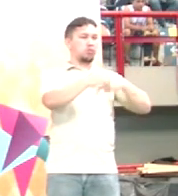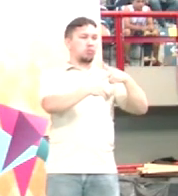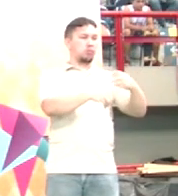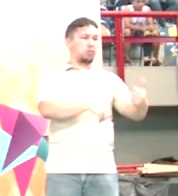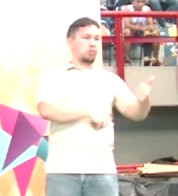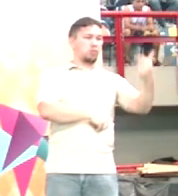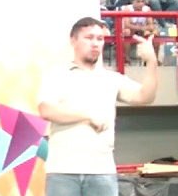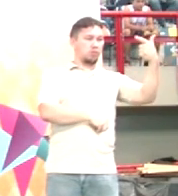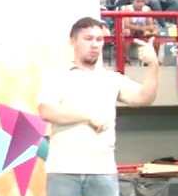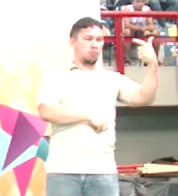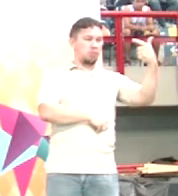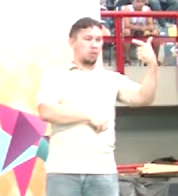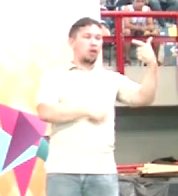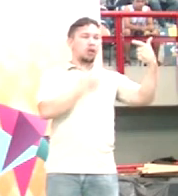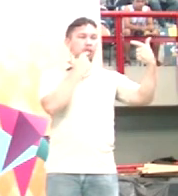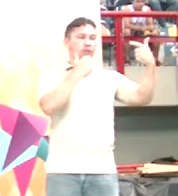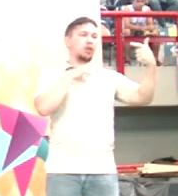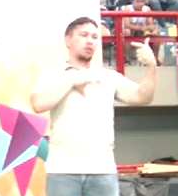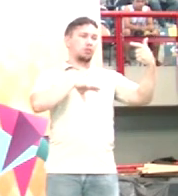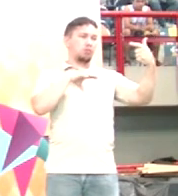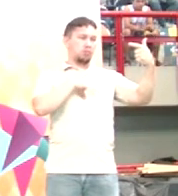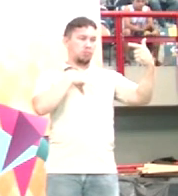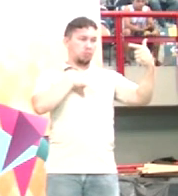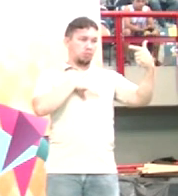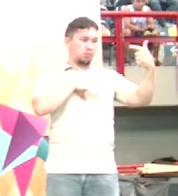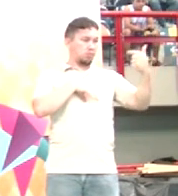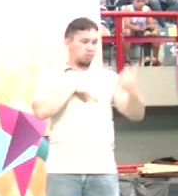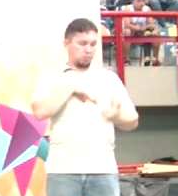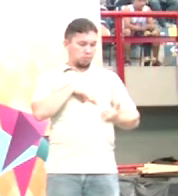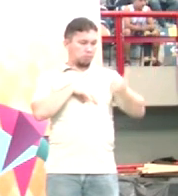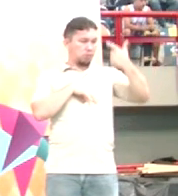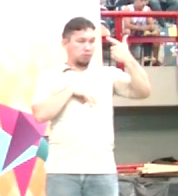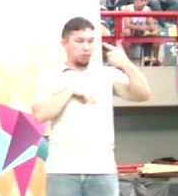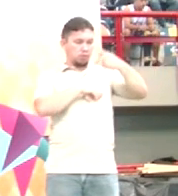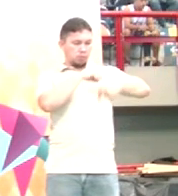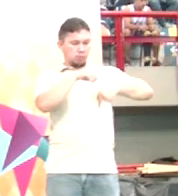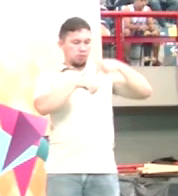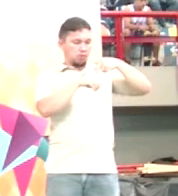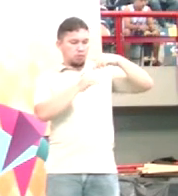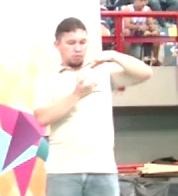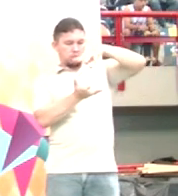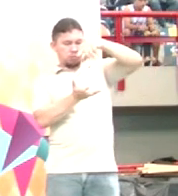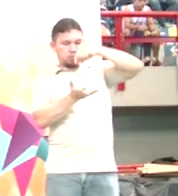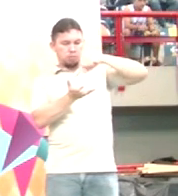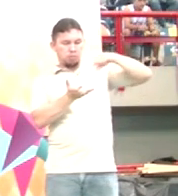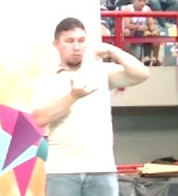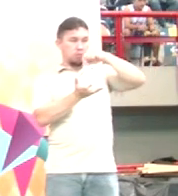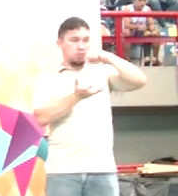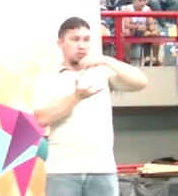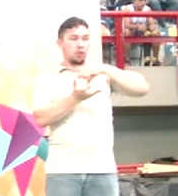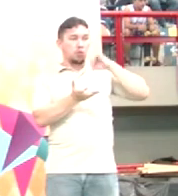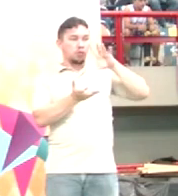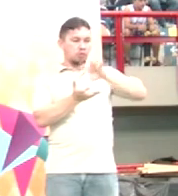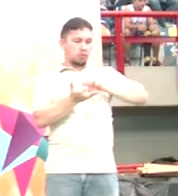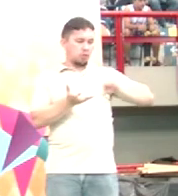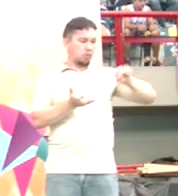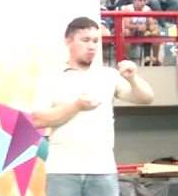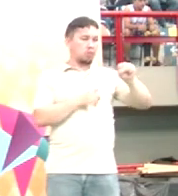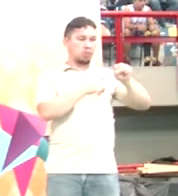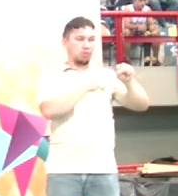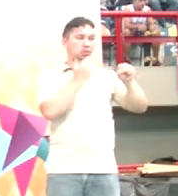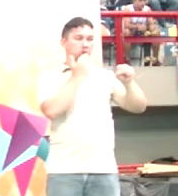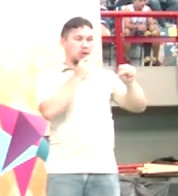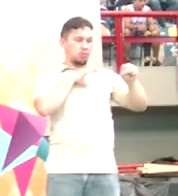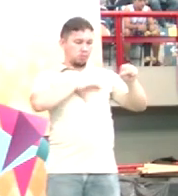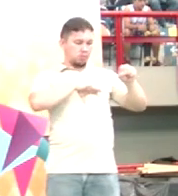que falam a língua portuguesa. Desses 12 países do planeta, apenas 8 têm a